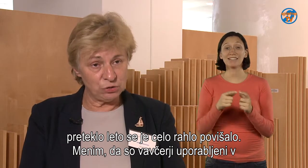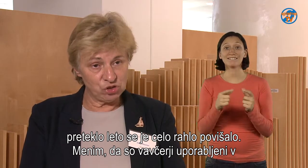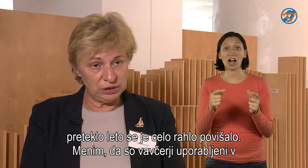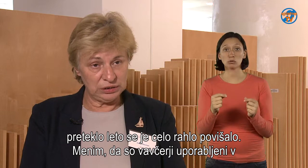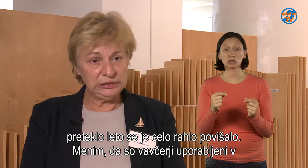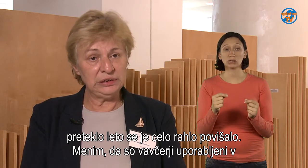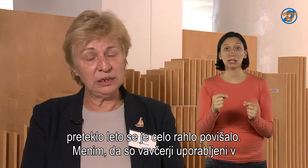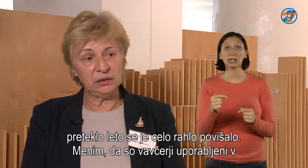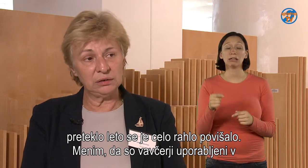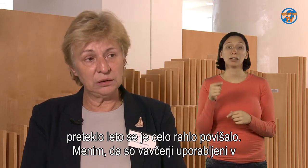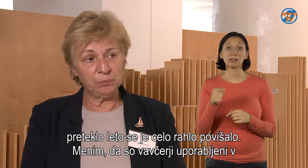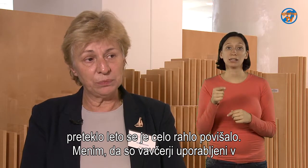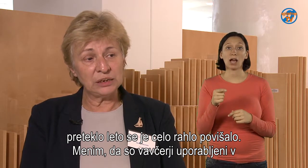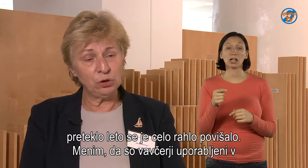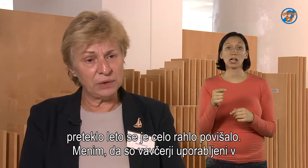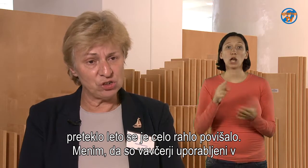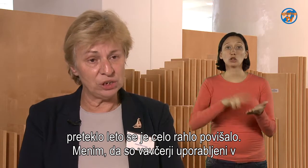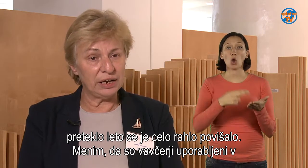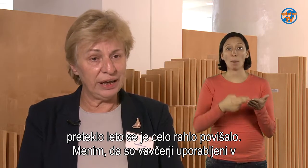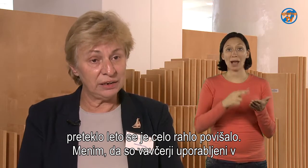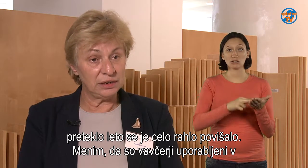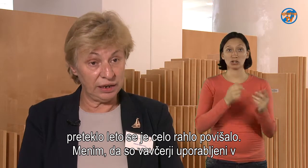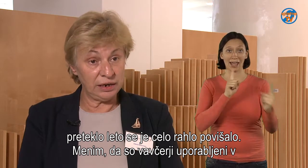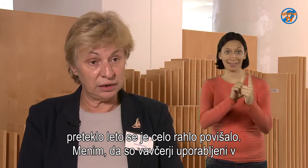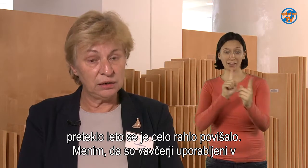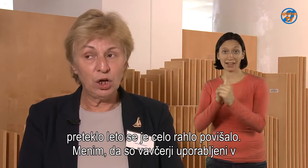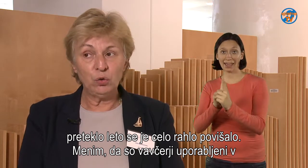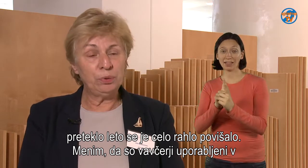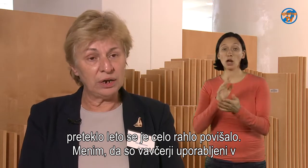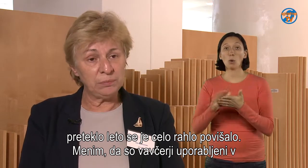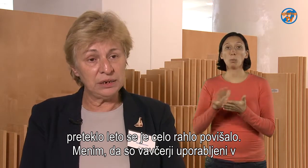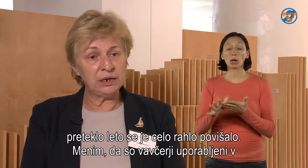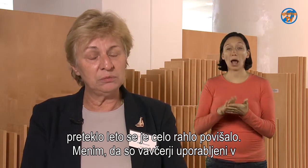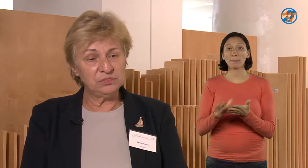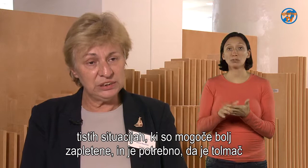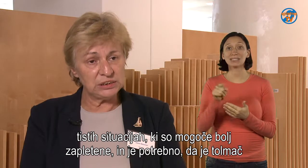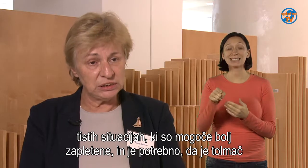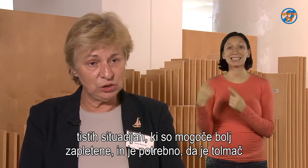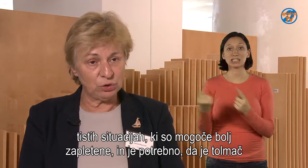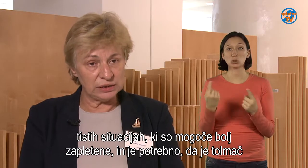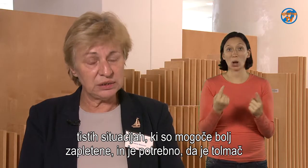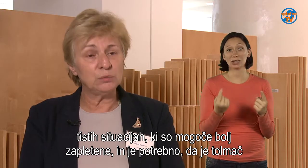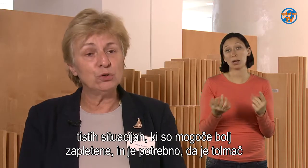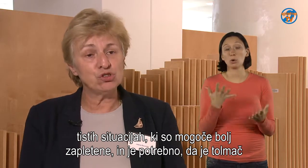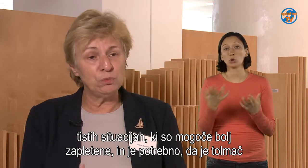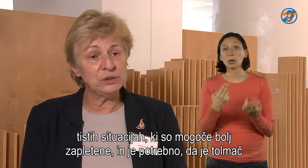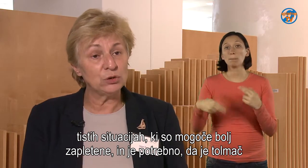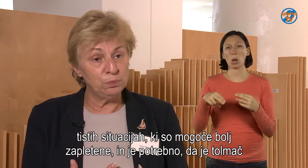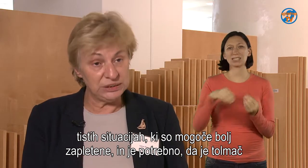vavčerji in ta tolmačenja 1 na 1 uporabljena v tistih situacijah, mogoče bolj